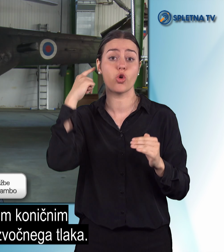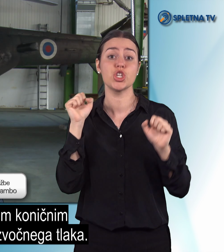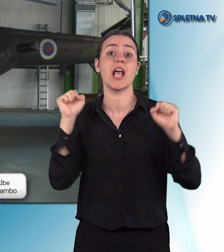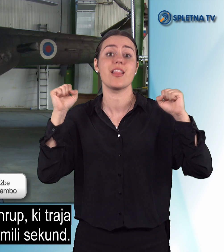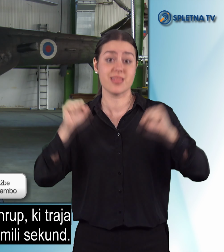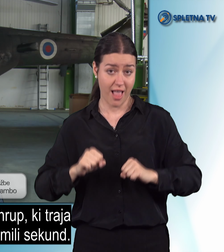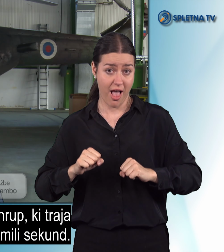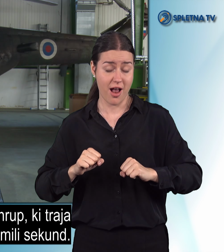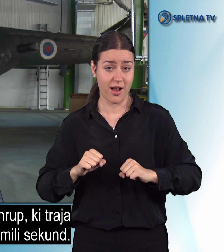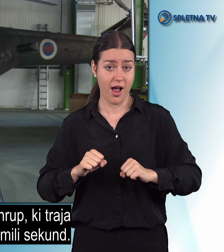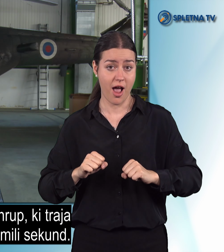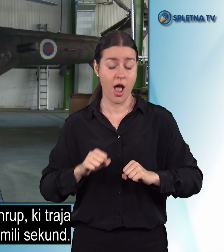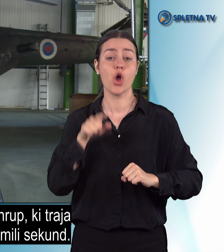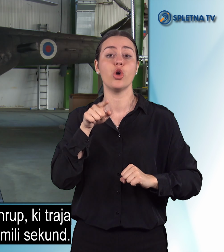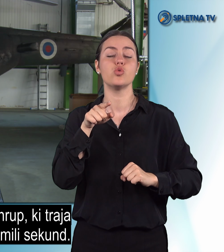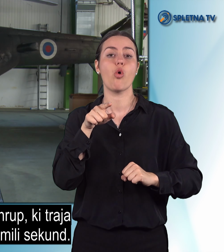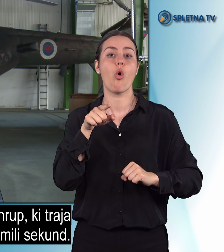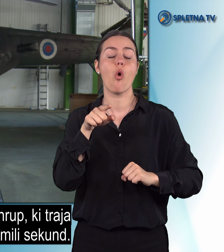tlaka.